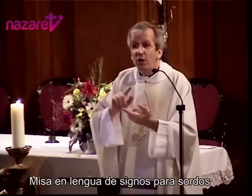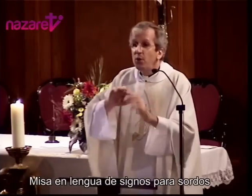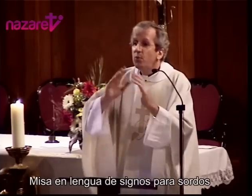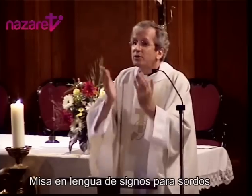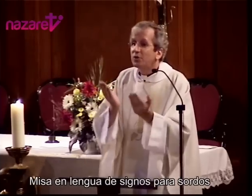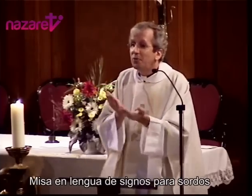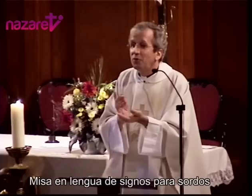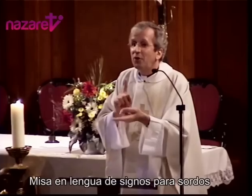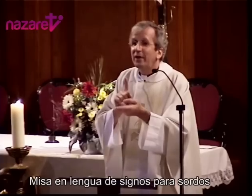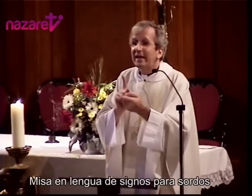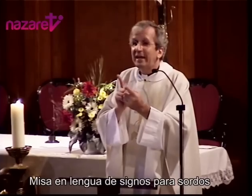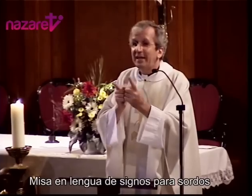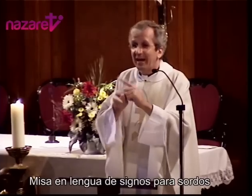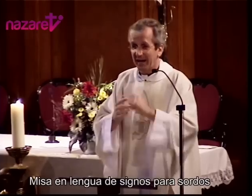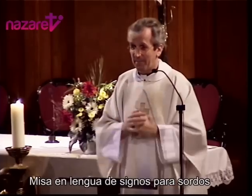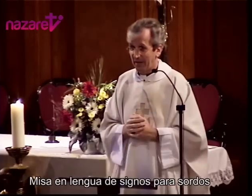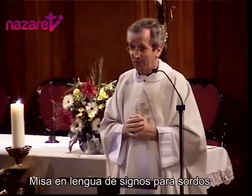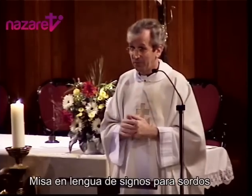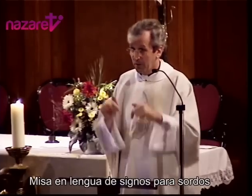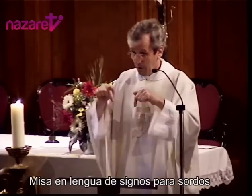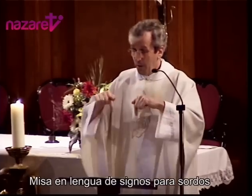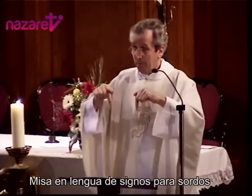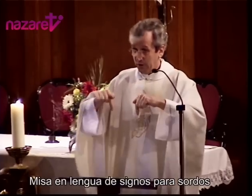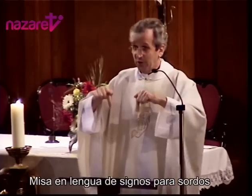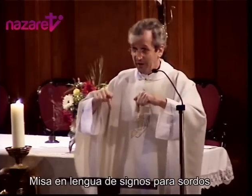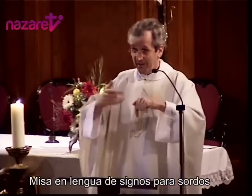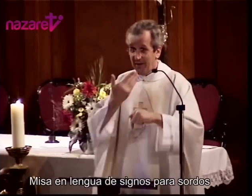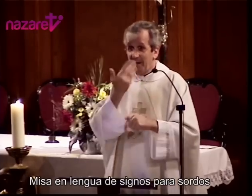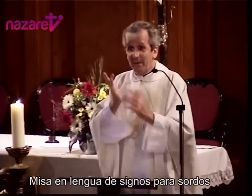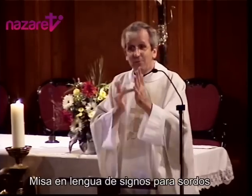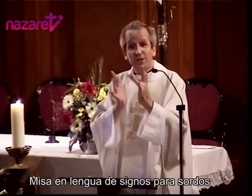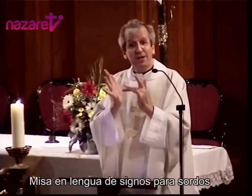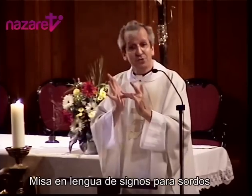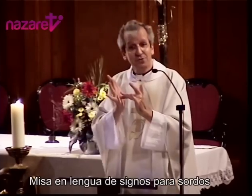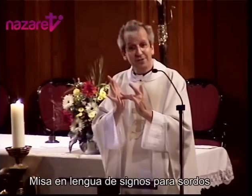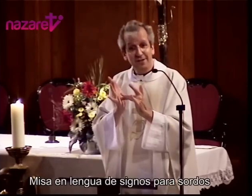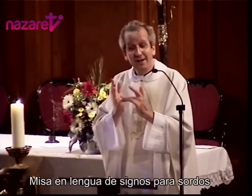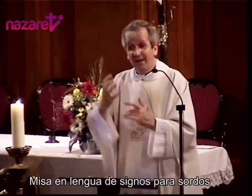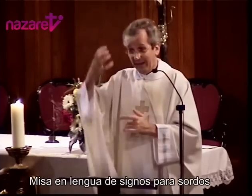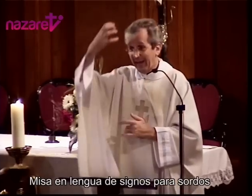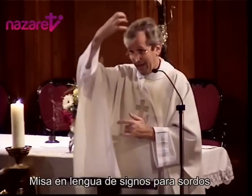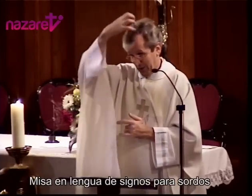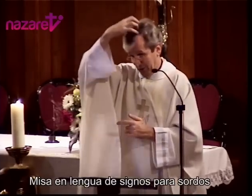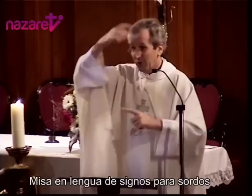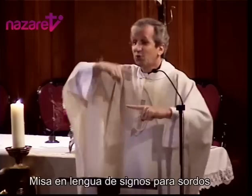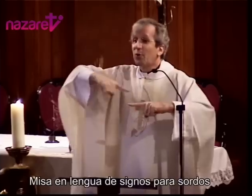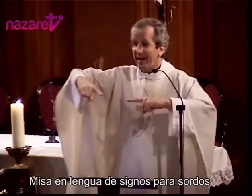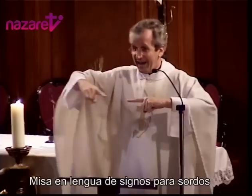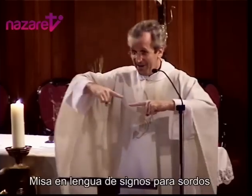nuestro mundo iría cambiando. Por eso hoy le pedimos a Jesús que su reino,